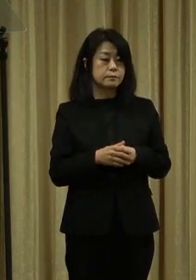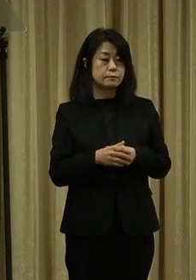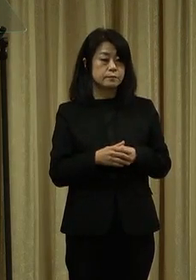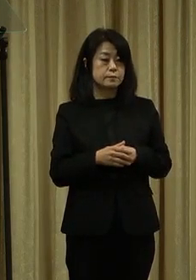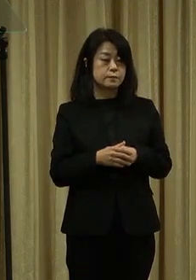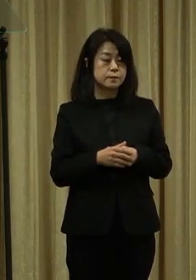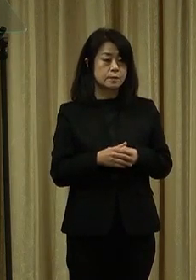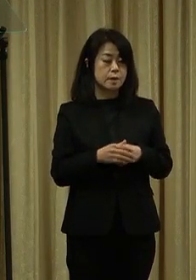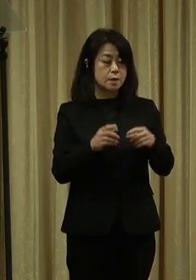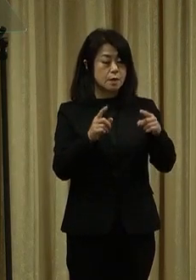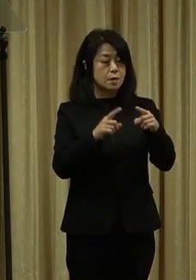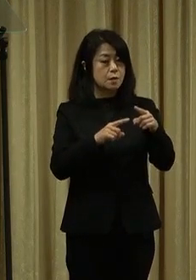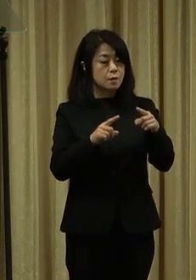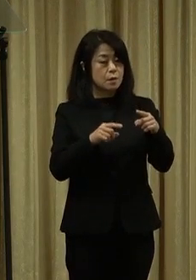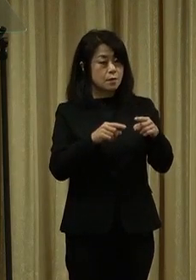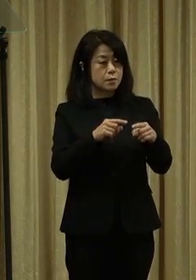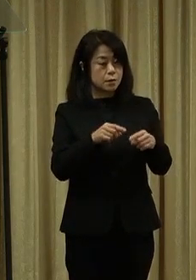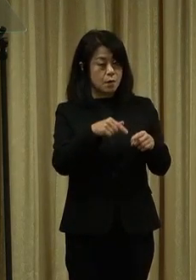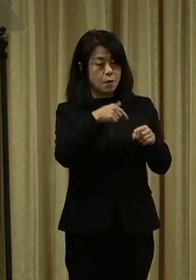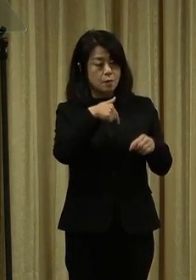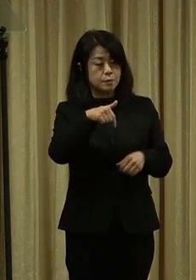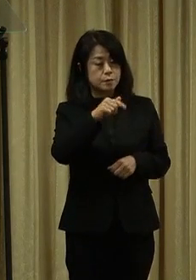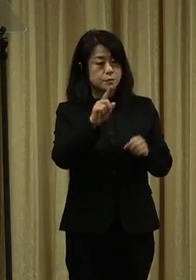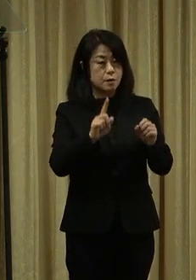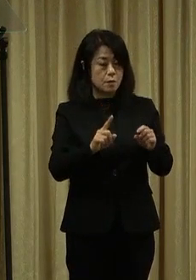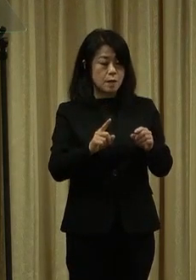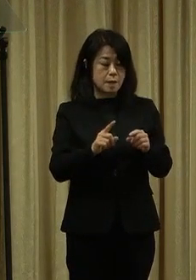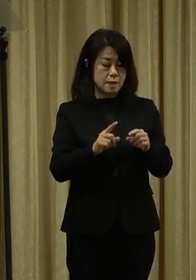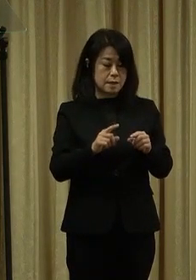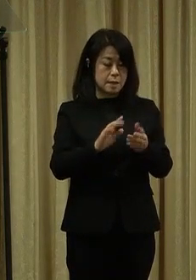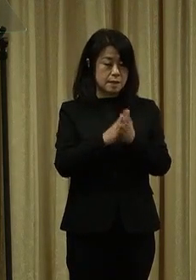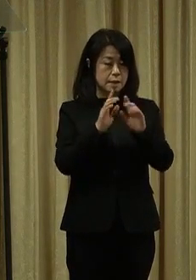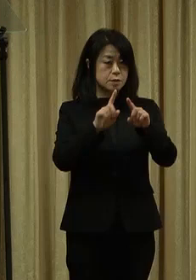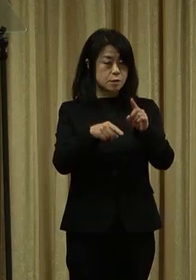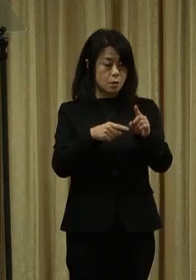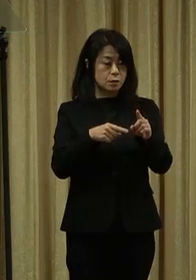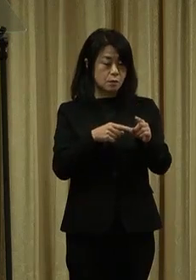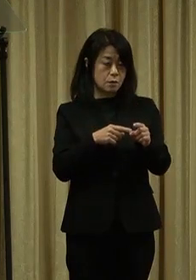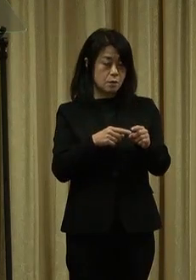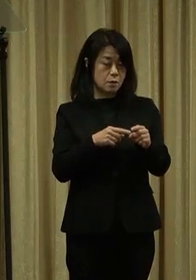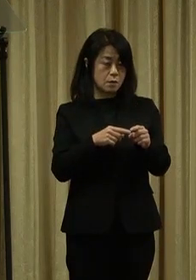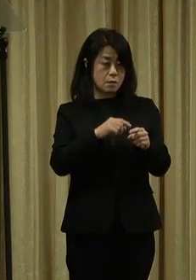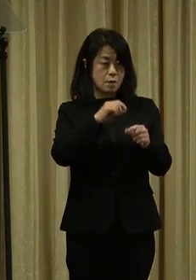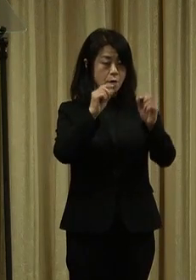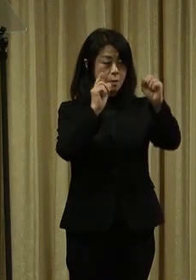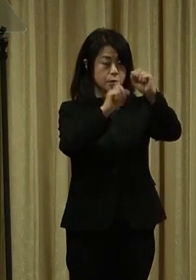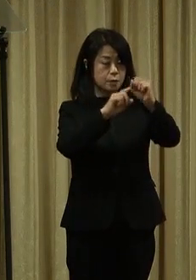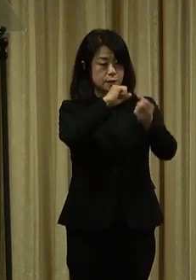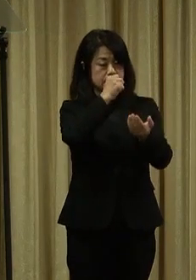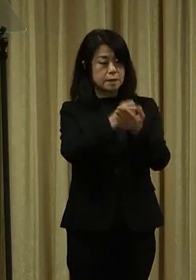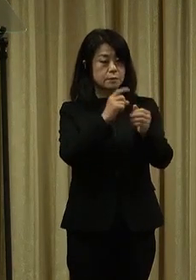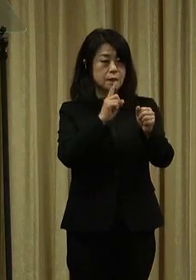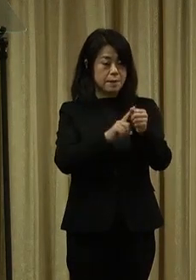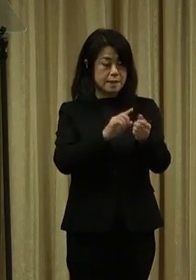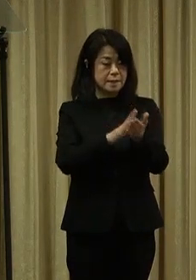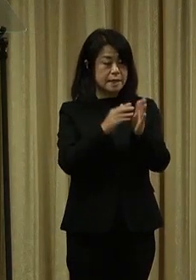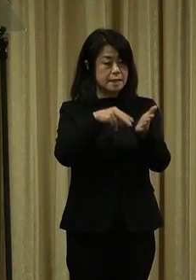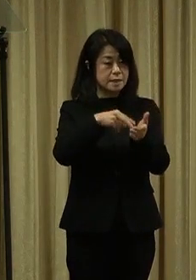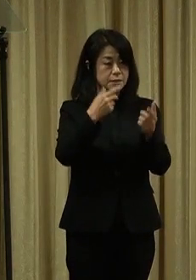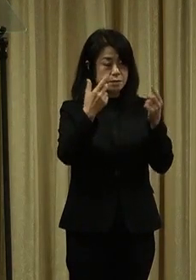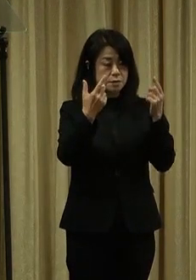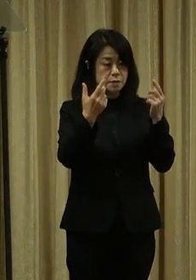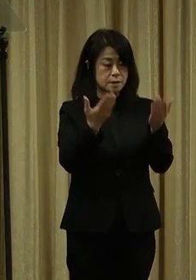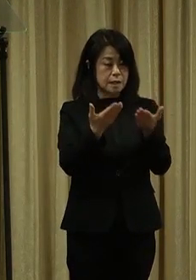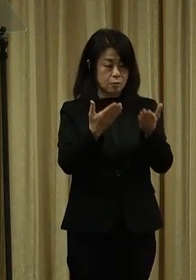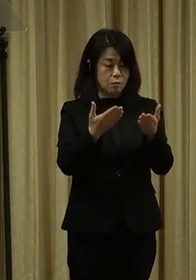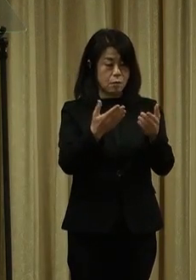一方公共部門においては県庁の率先行動目標の達成に向けて県有施設や県立学校の照